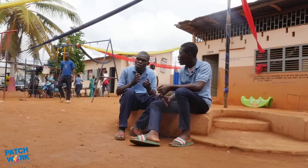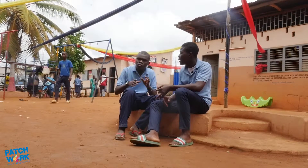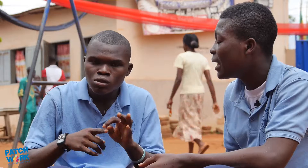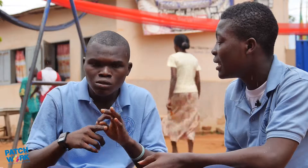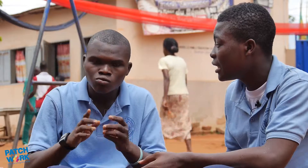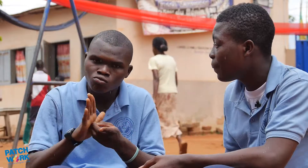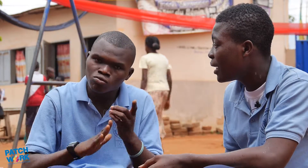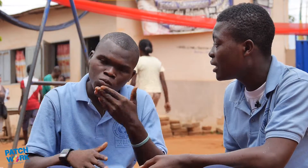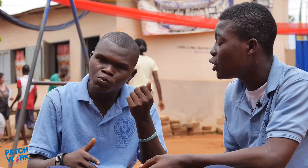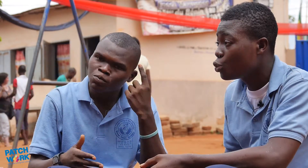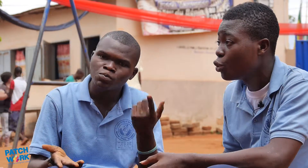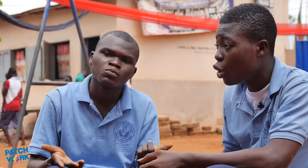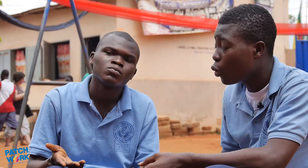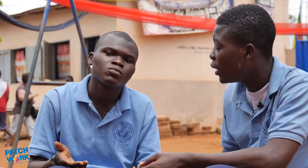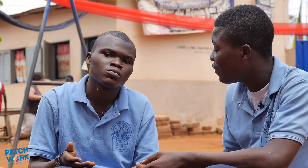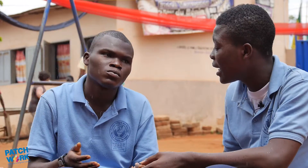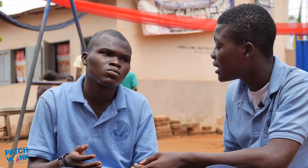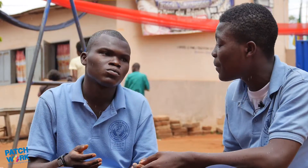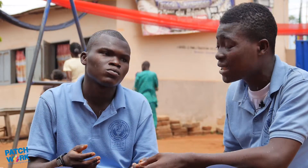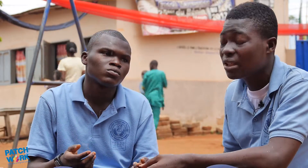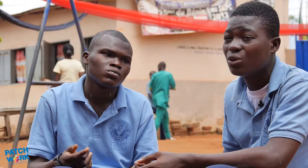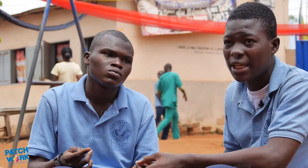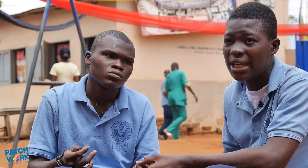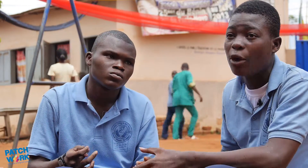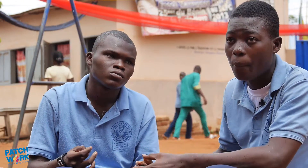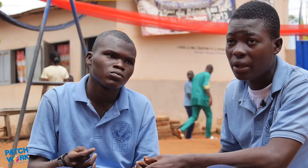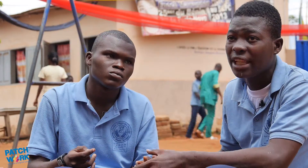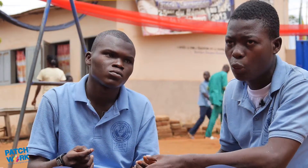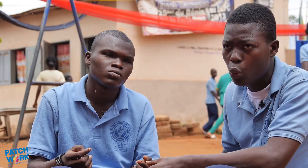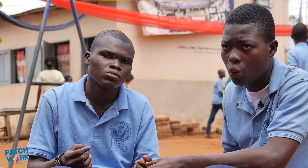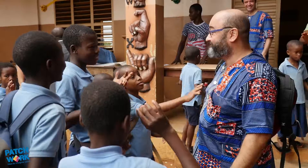Il y a les interprètes qui jouent un rôle efficace parce qu'ils nous aident à comprendre les cours.